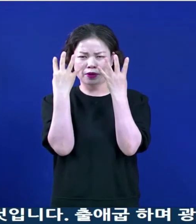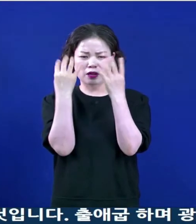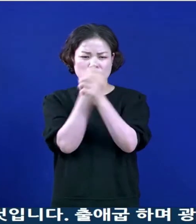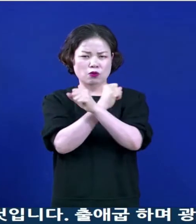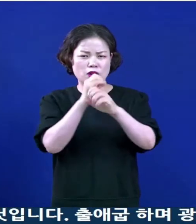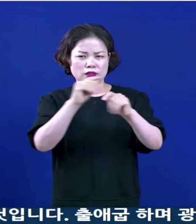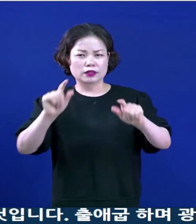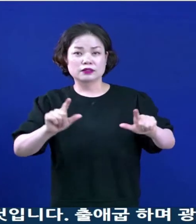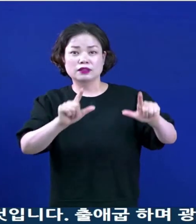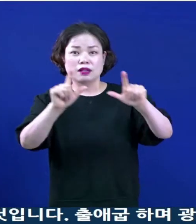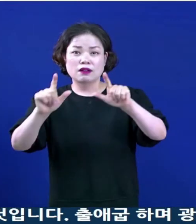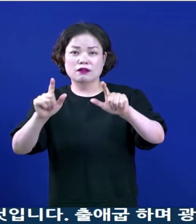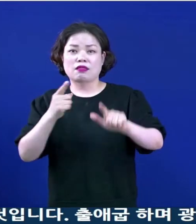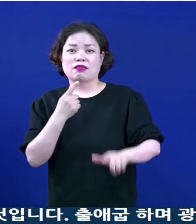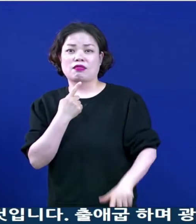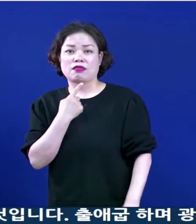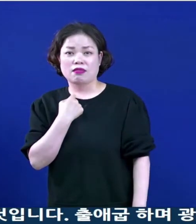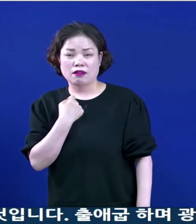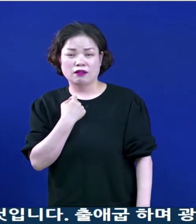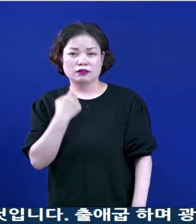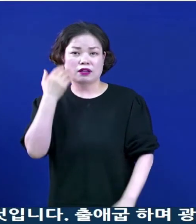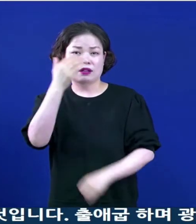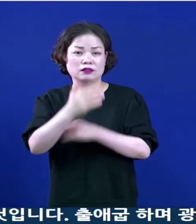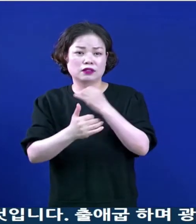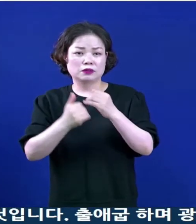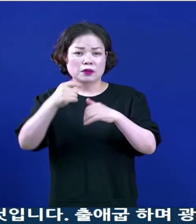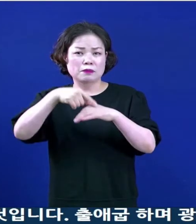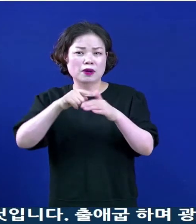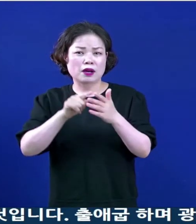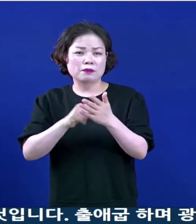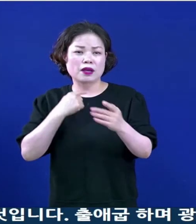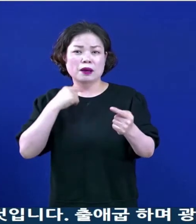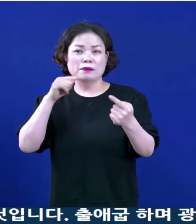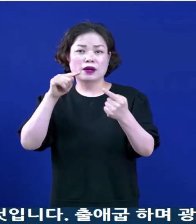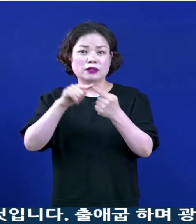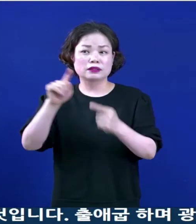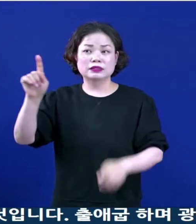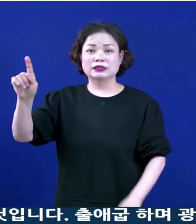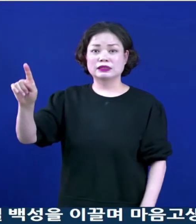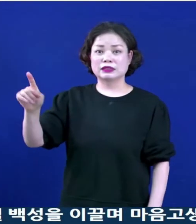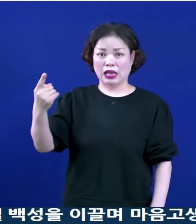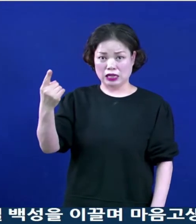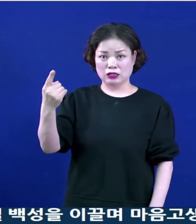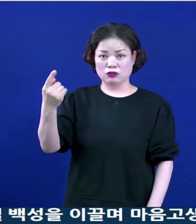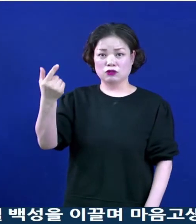광야의 시간을 보내야만 했습니다. 하나님의 마음에 합한 사람이라고 불렸던 다윗도